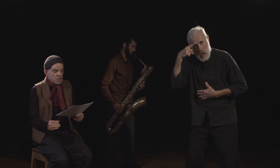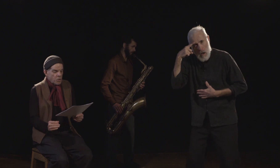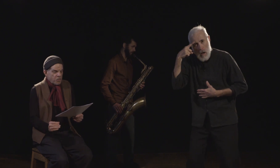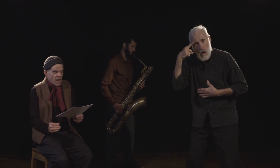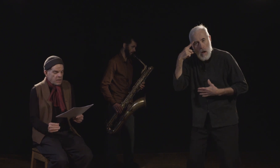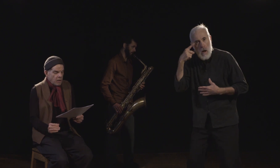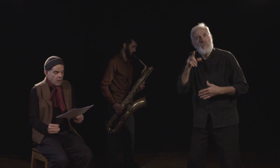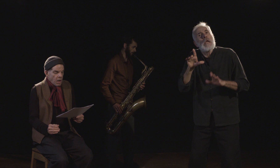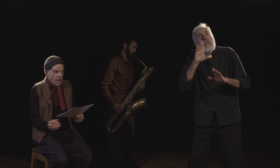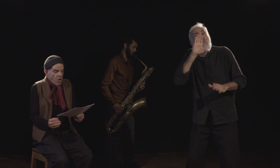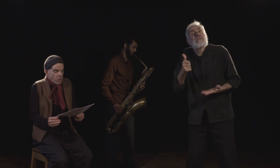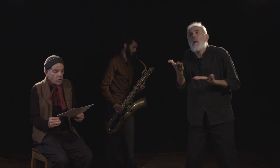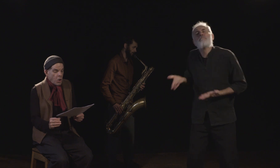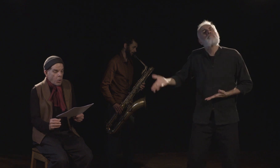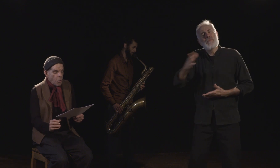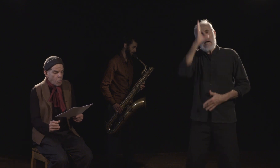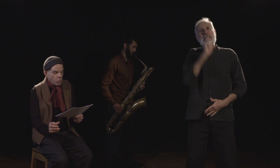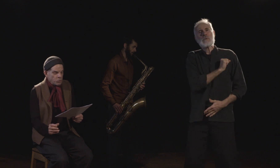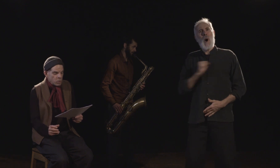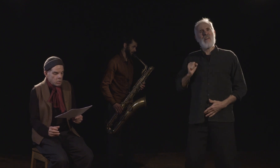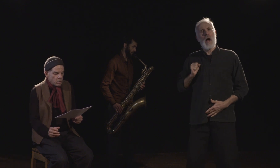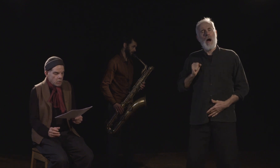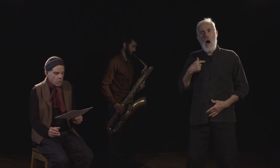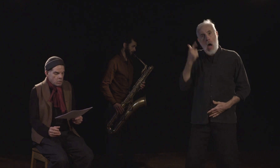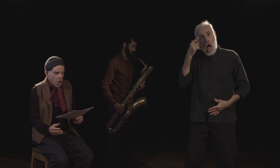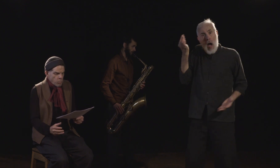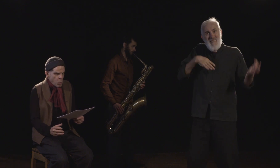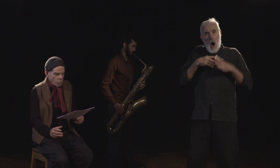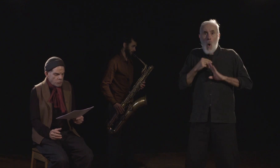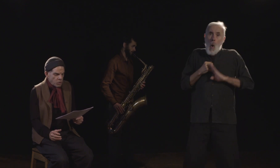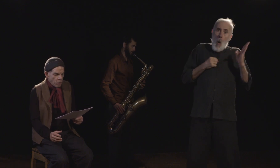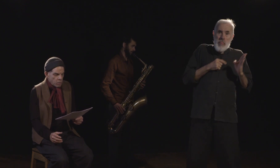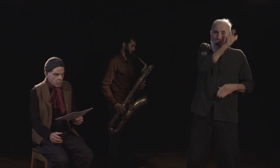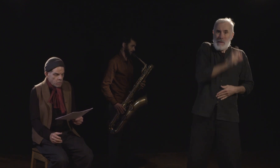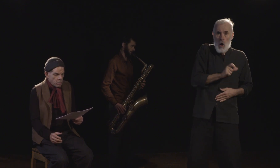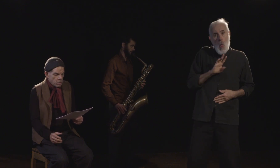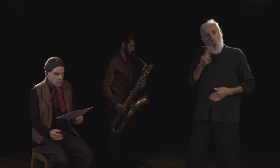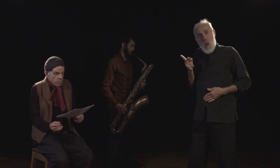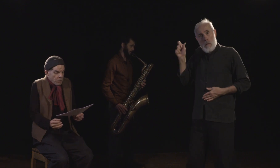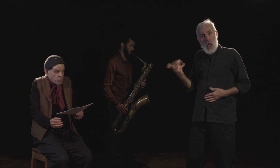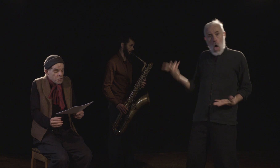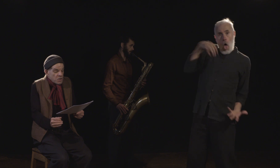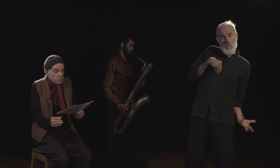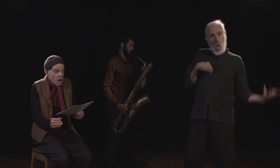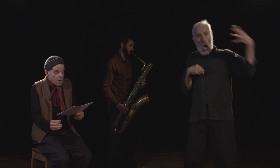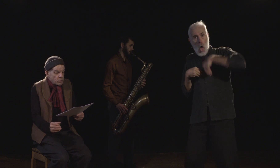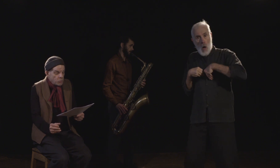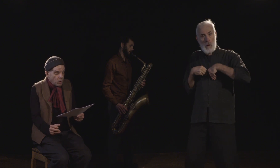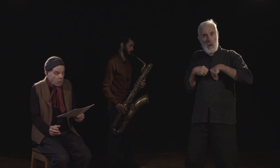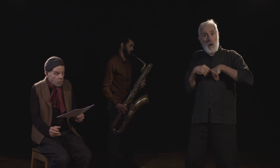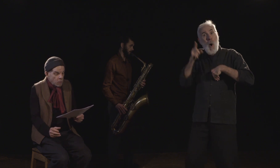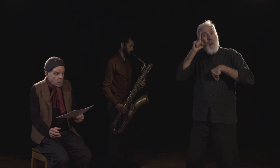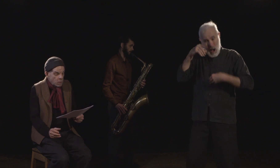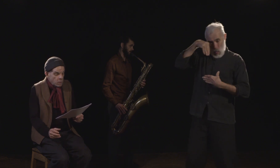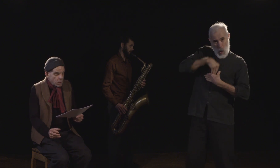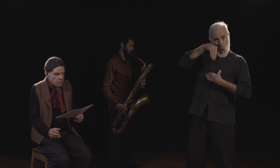les schizophrènes inventent leur hôte, leur monstre. C'est parce que c'est noir